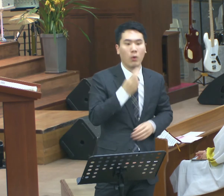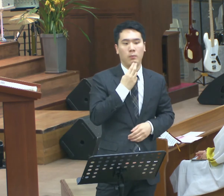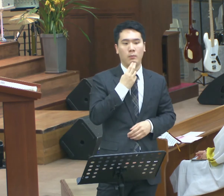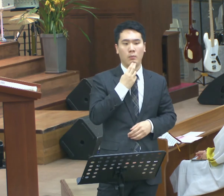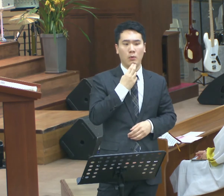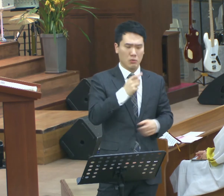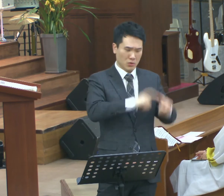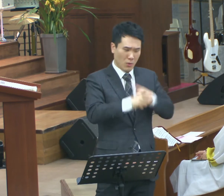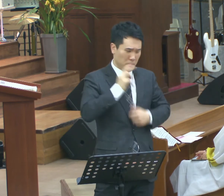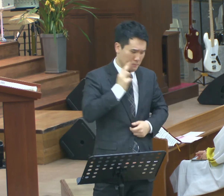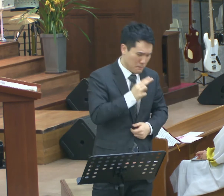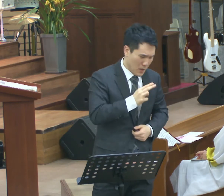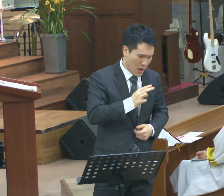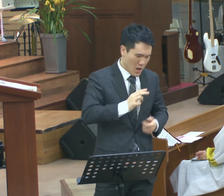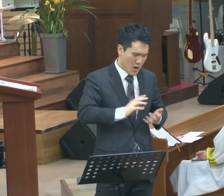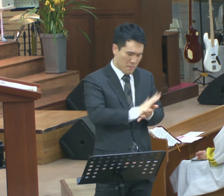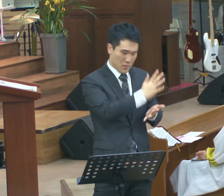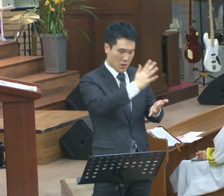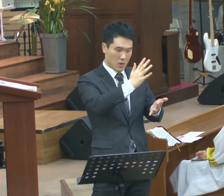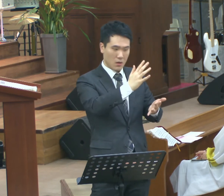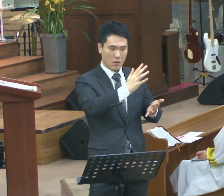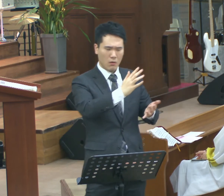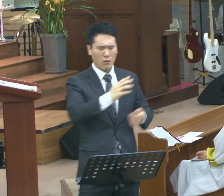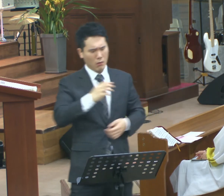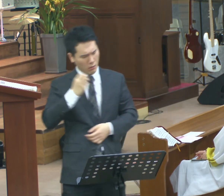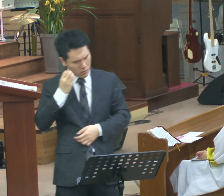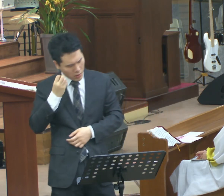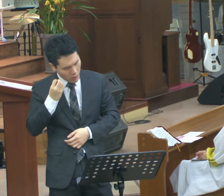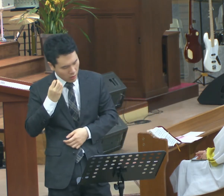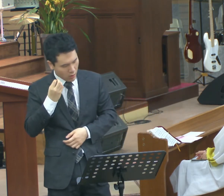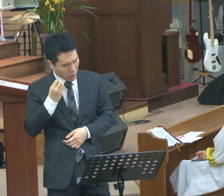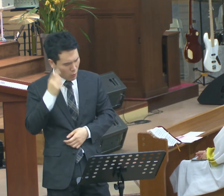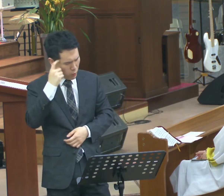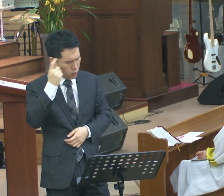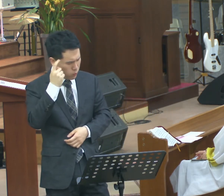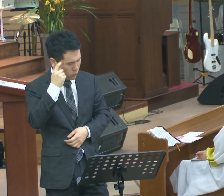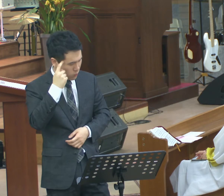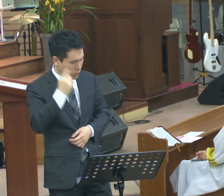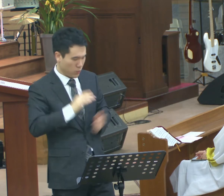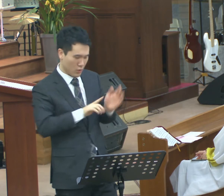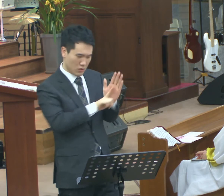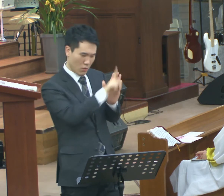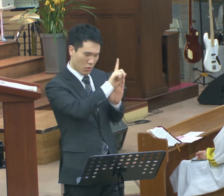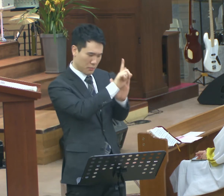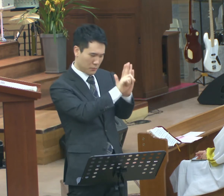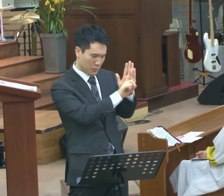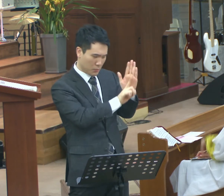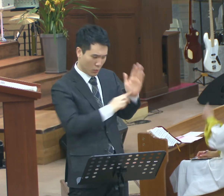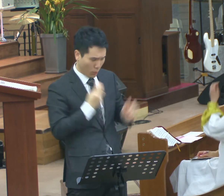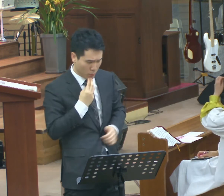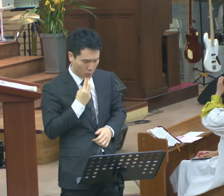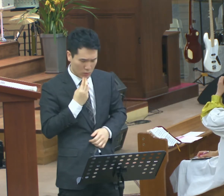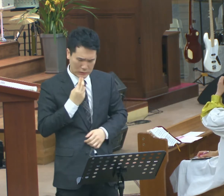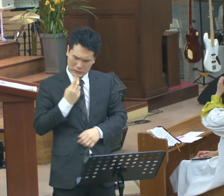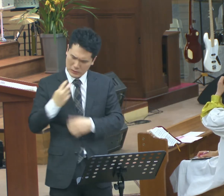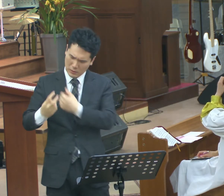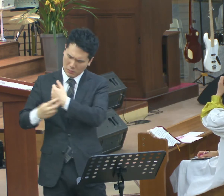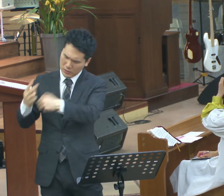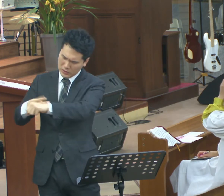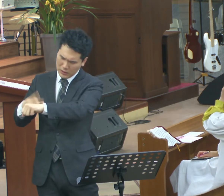그러면 이상하네. 애가 왜 열이 안 떨어져? 병원 의사가 약을 잘못 줬나? 그래갖고